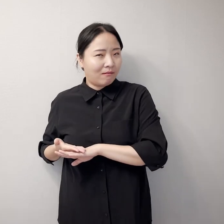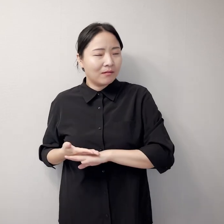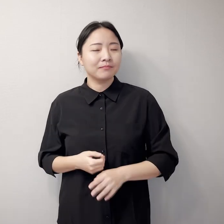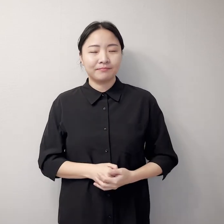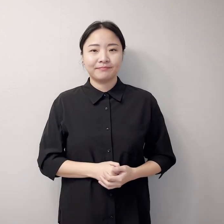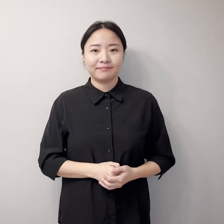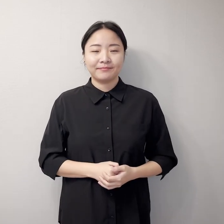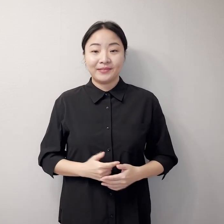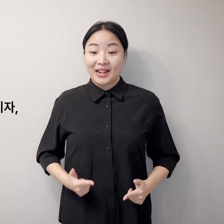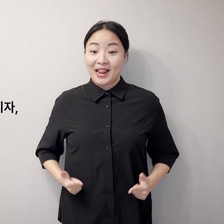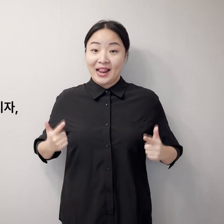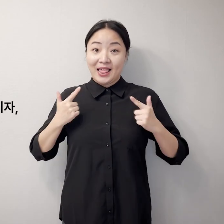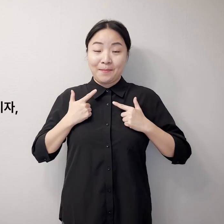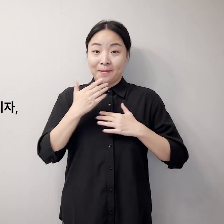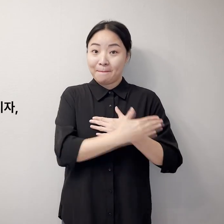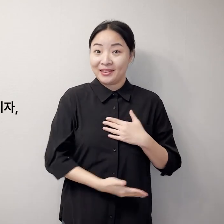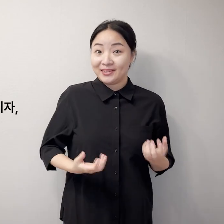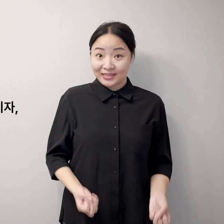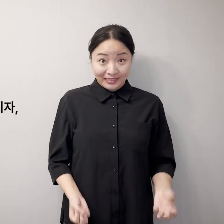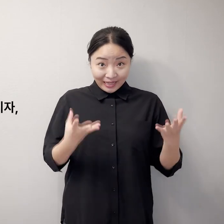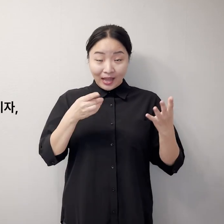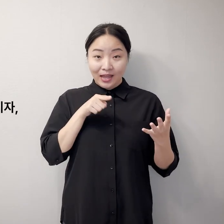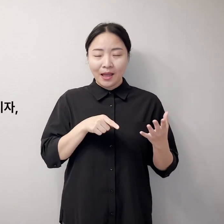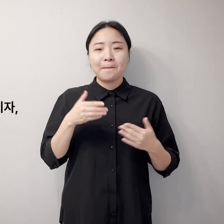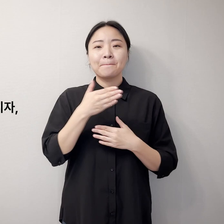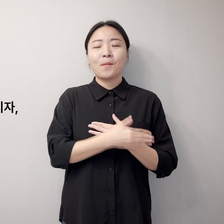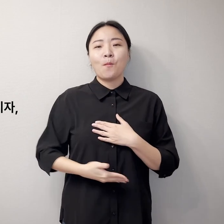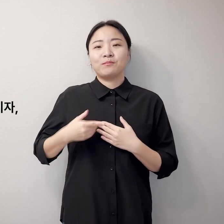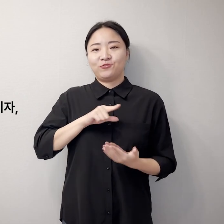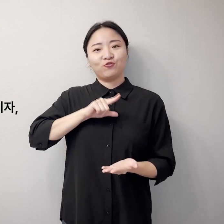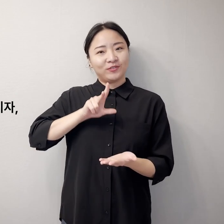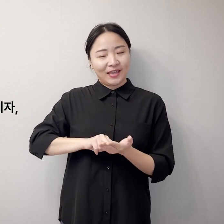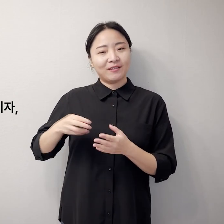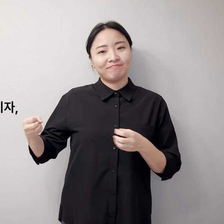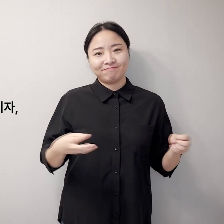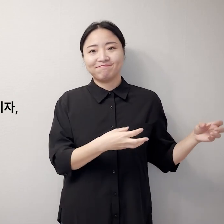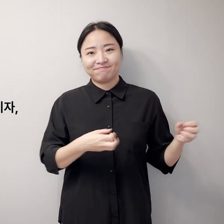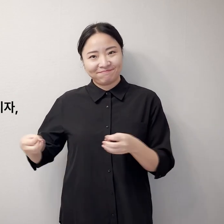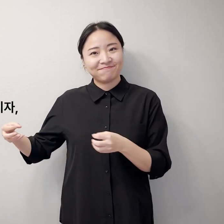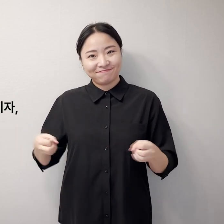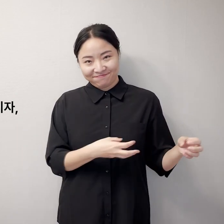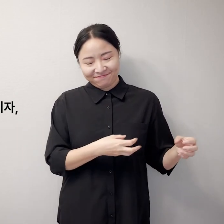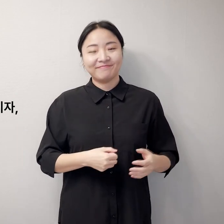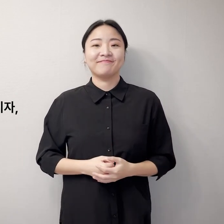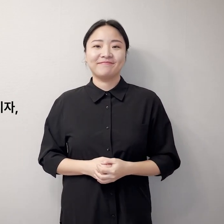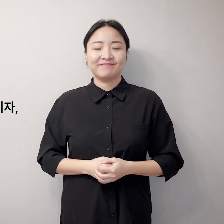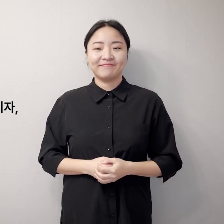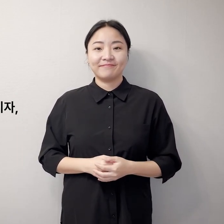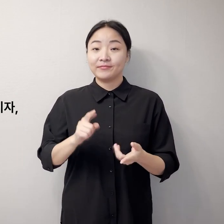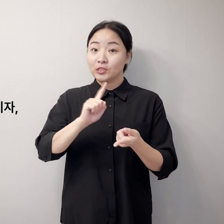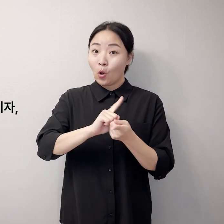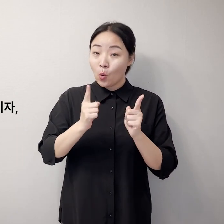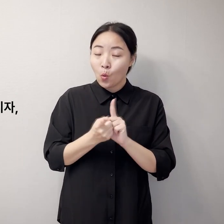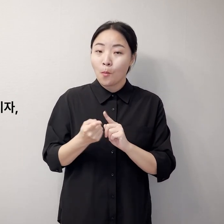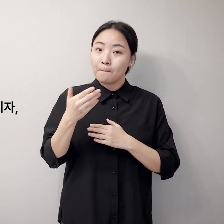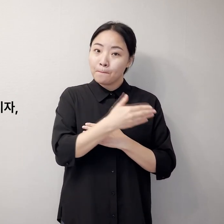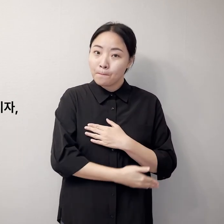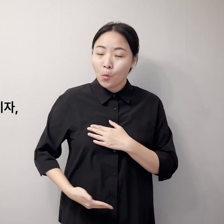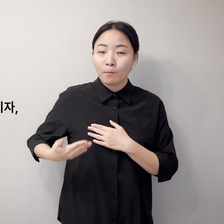리빙 더 바디즈는 몸을 둘러싼 이야기를 나누는 시간이자 서로가 서로의